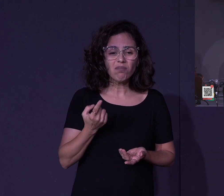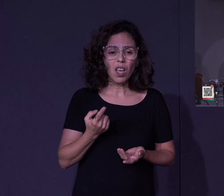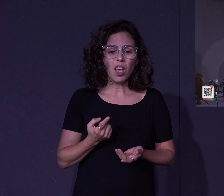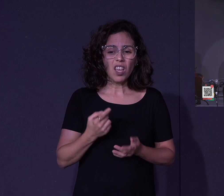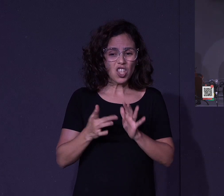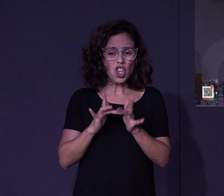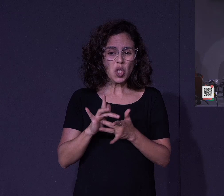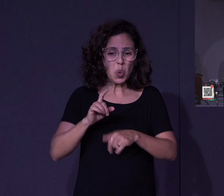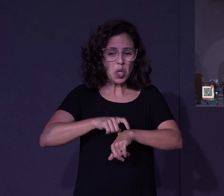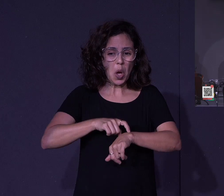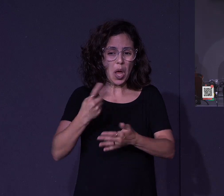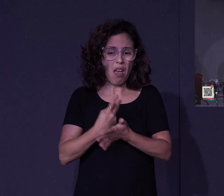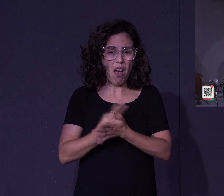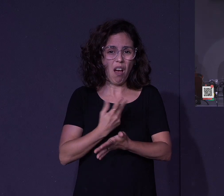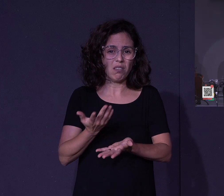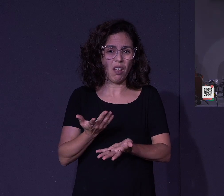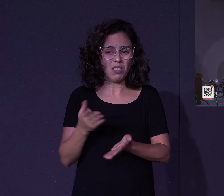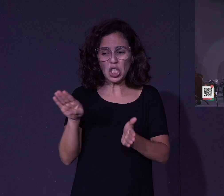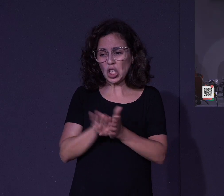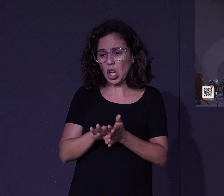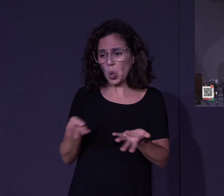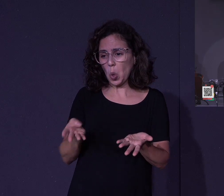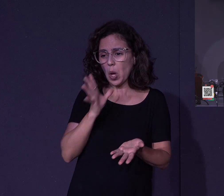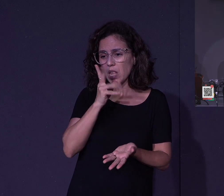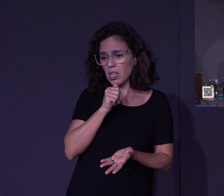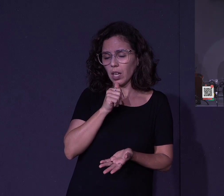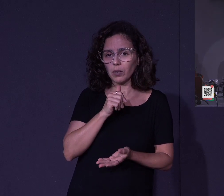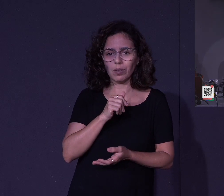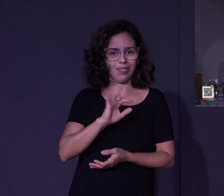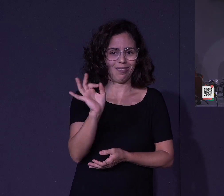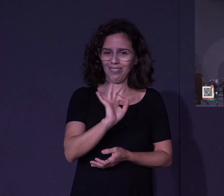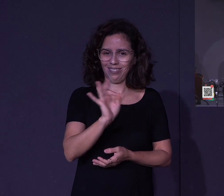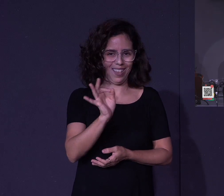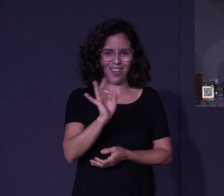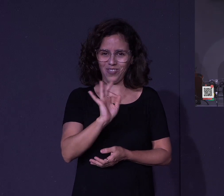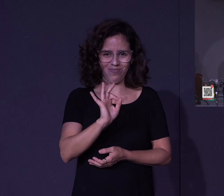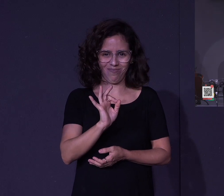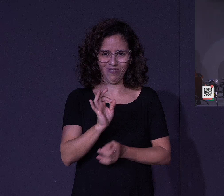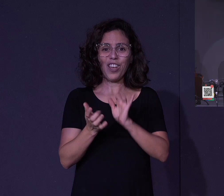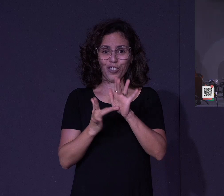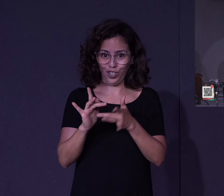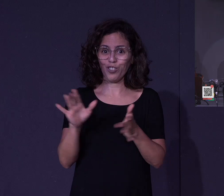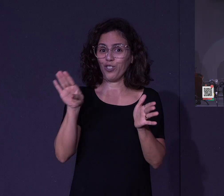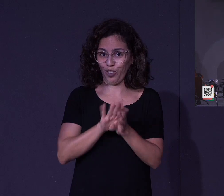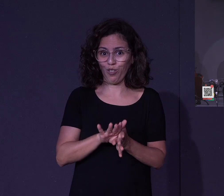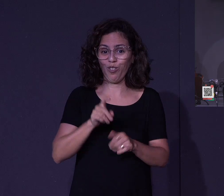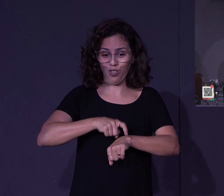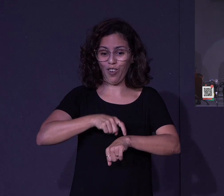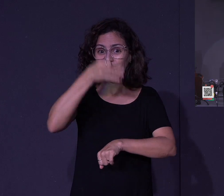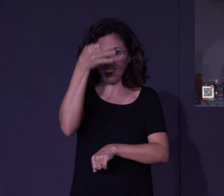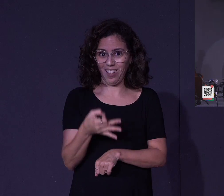Eu e você precisamos ter discernimento, irmão. Não vai com a multidão, não. Não vai com a maioria, não. Constrói a tua intimidade com